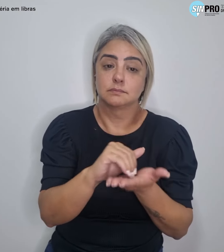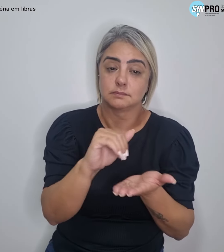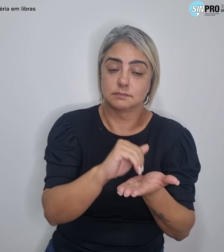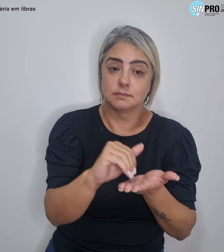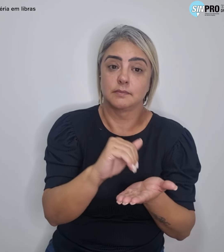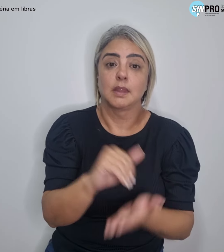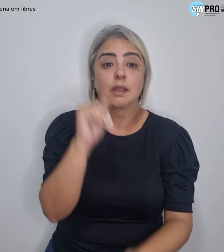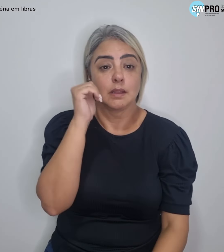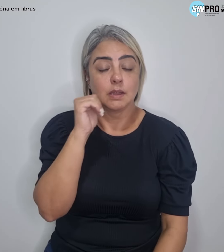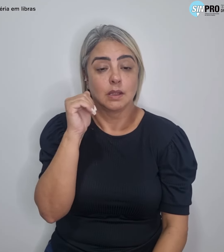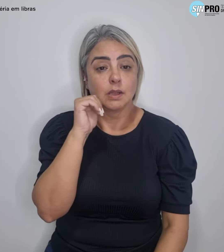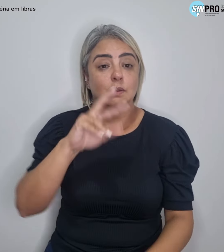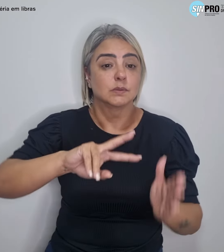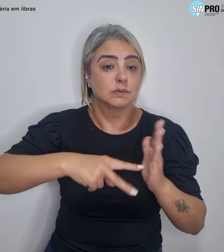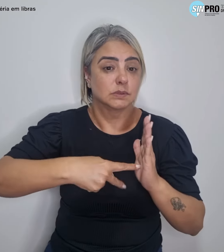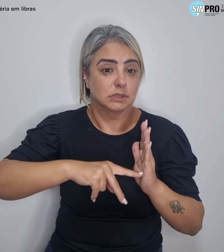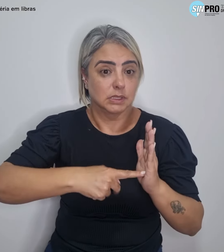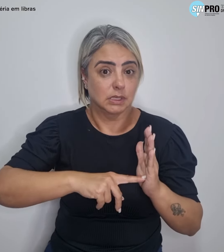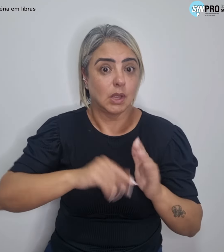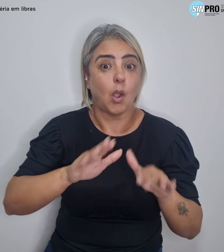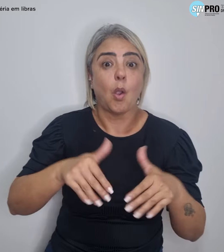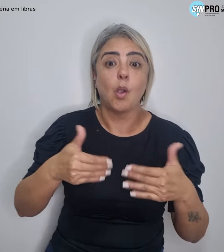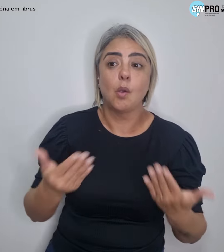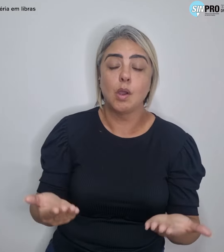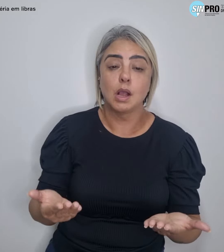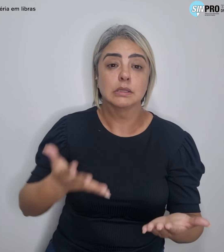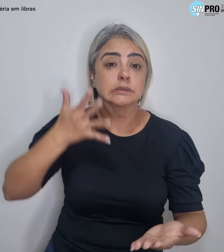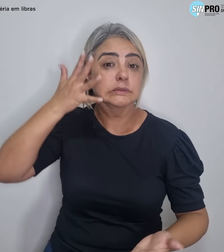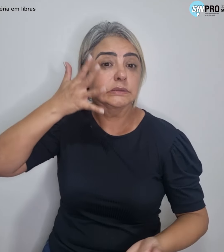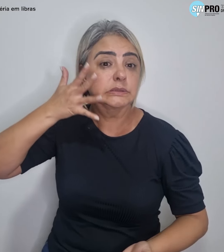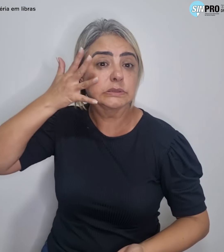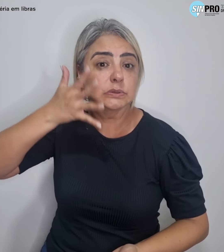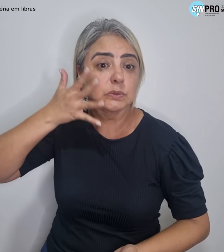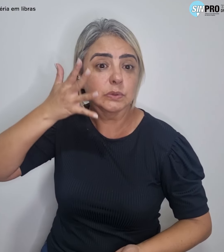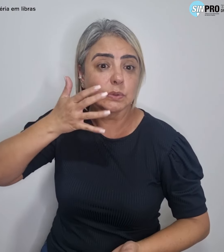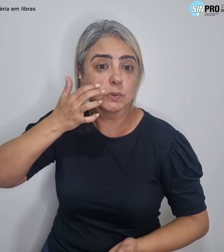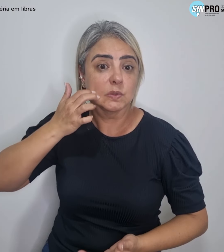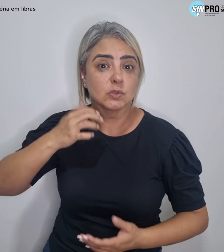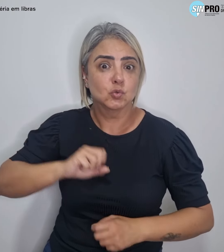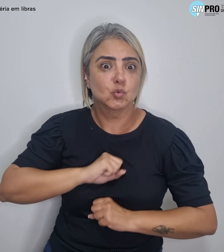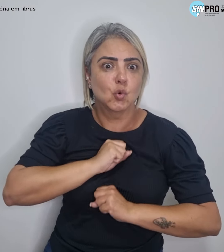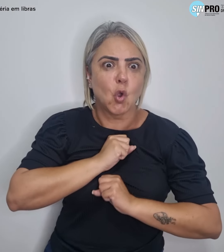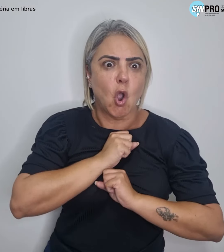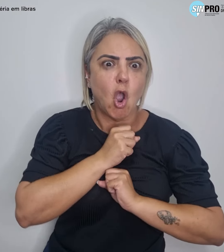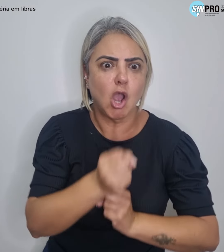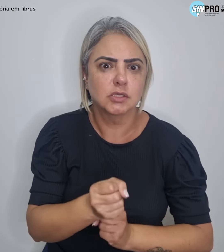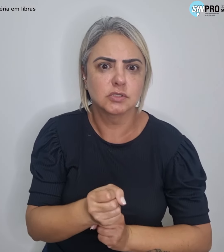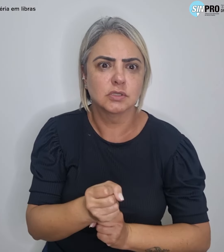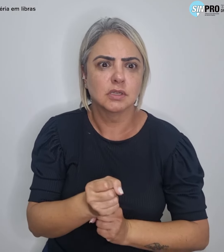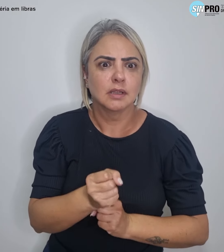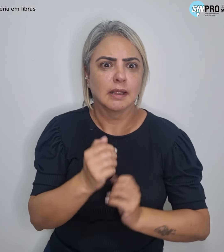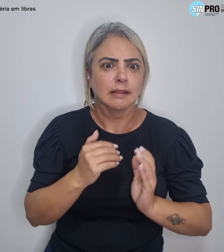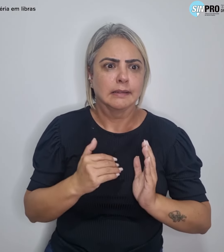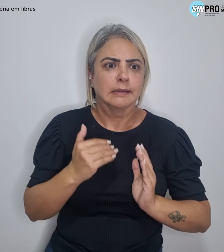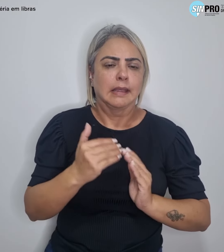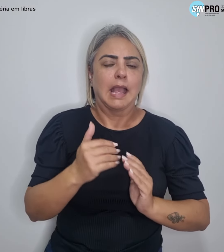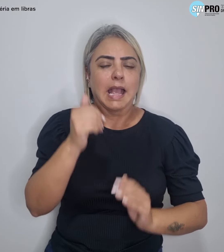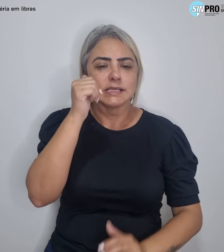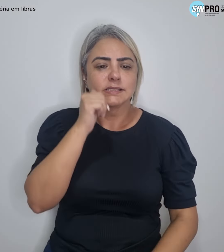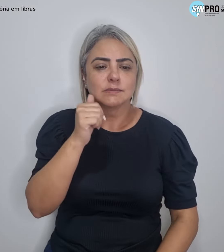Mulheres do Simpro, quando o discurso da intolerância e do ódio são acentuados, as mulheres ficam